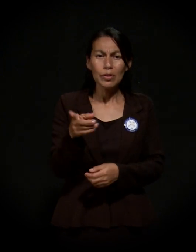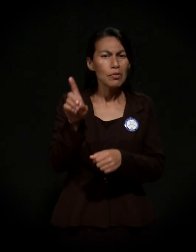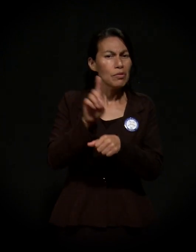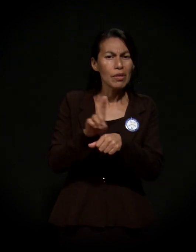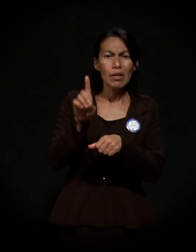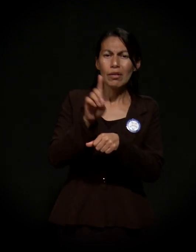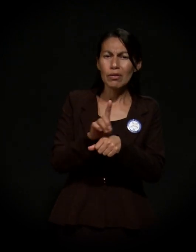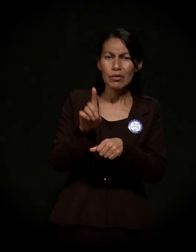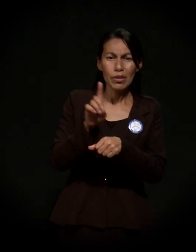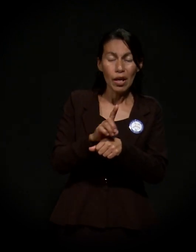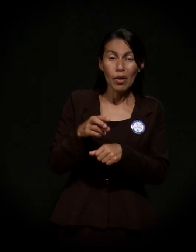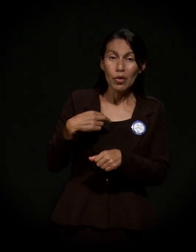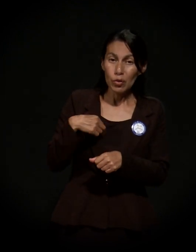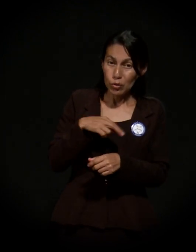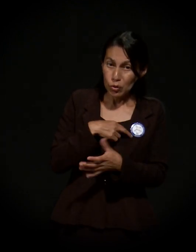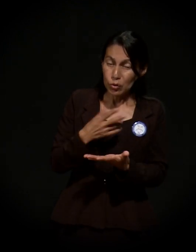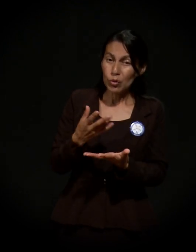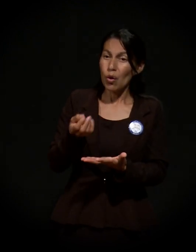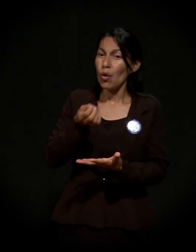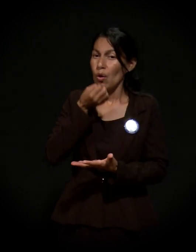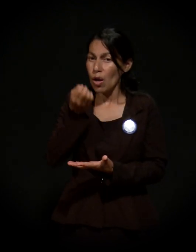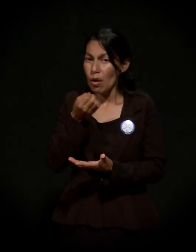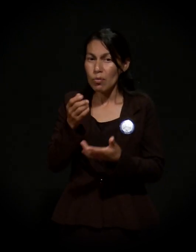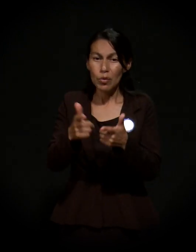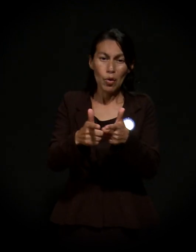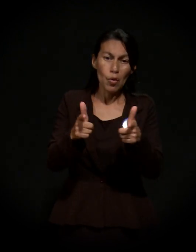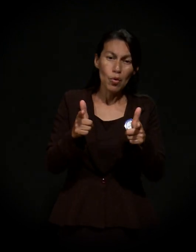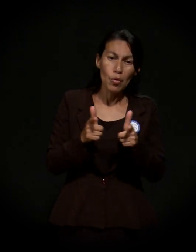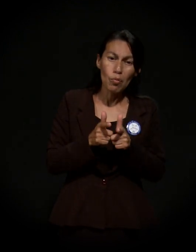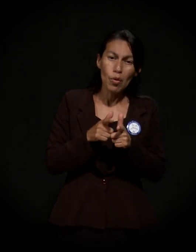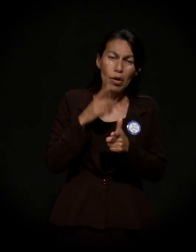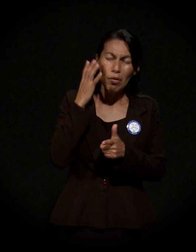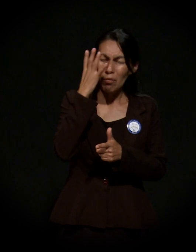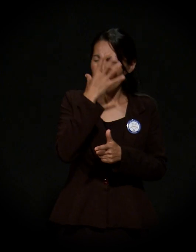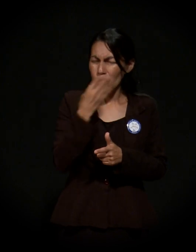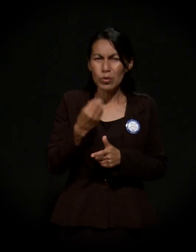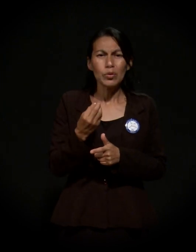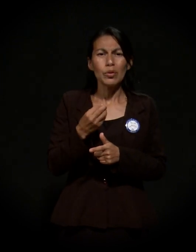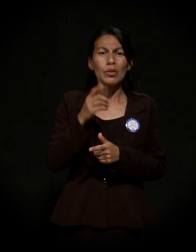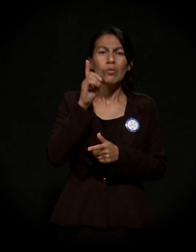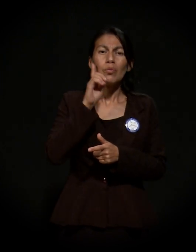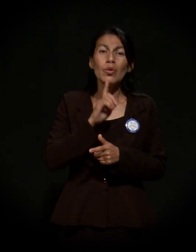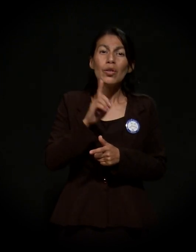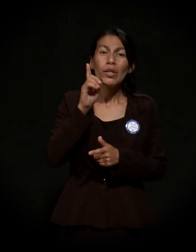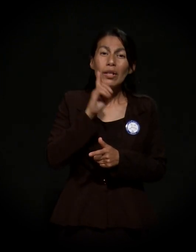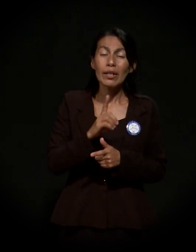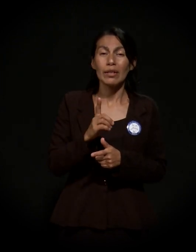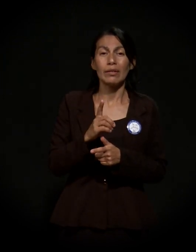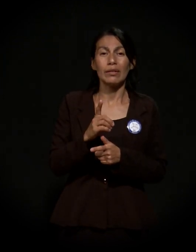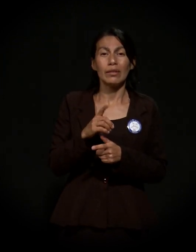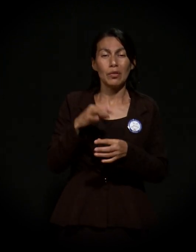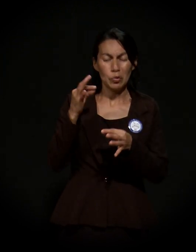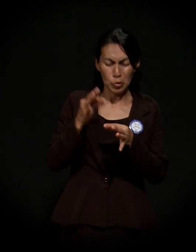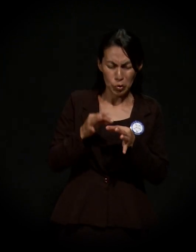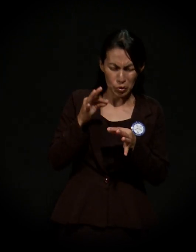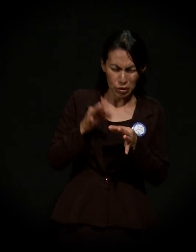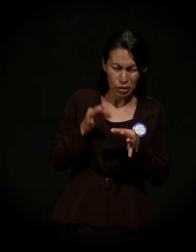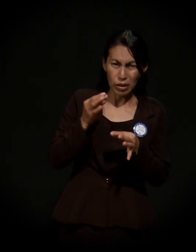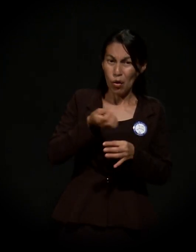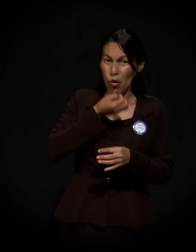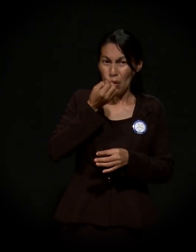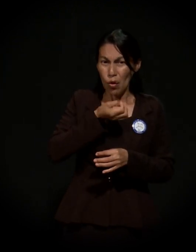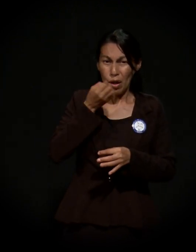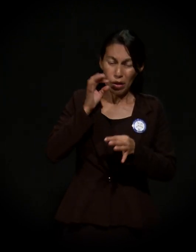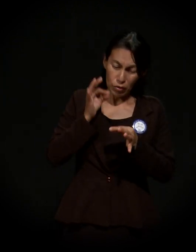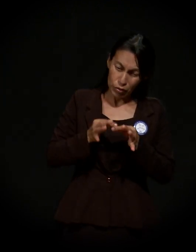días. Hay un grupo hermoso, hermosa de guerreras de la oración, amén,